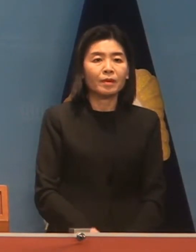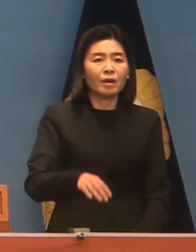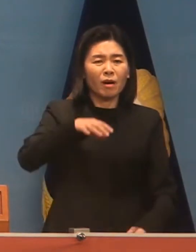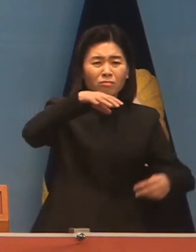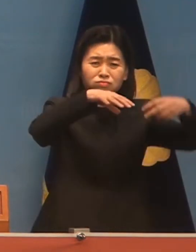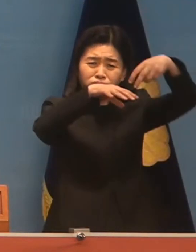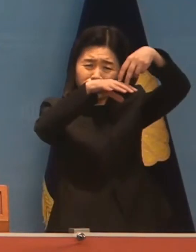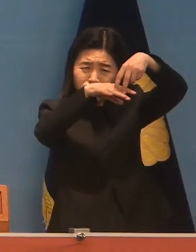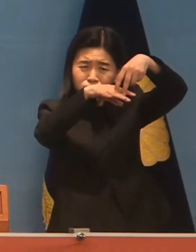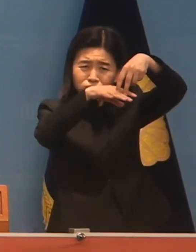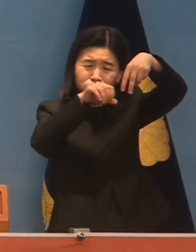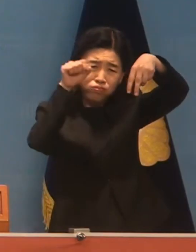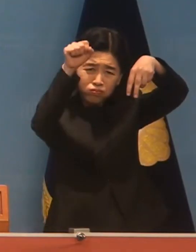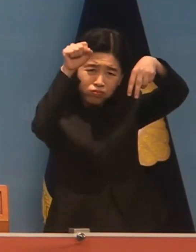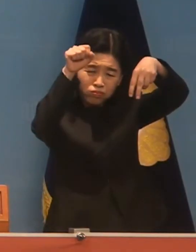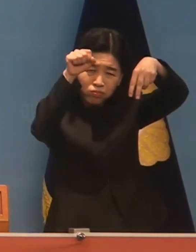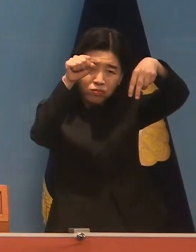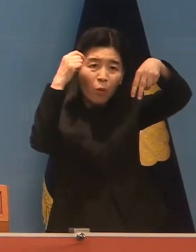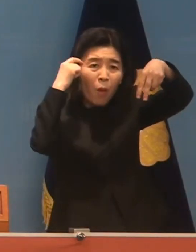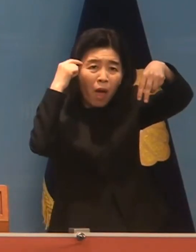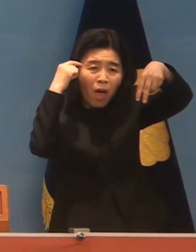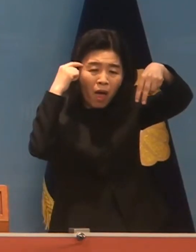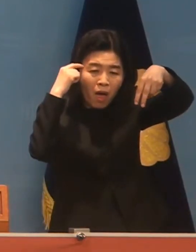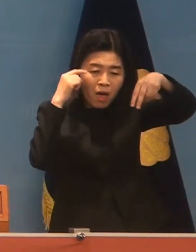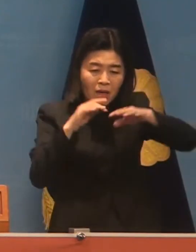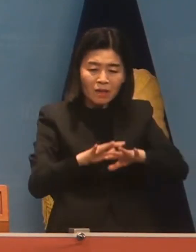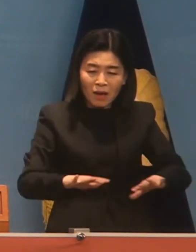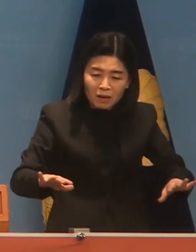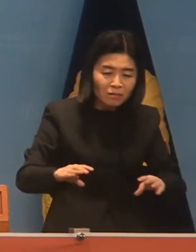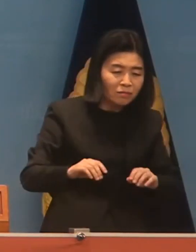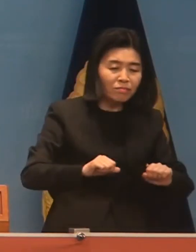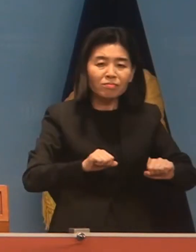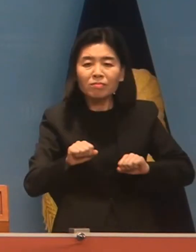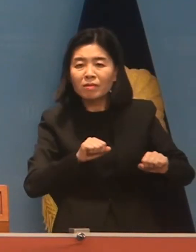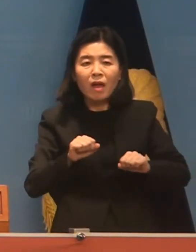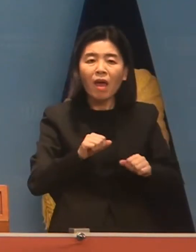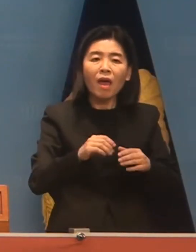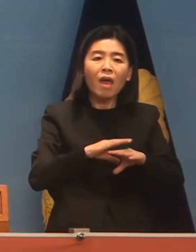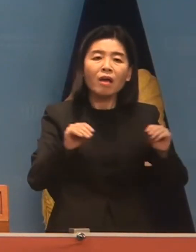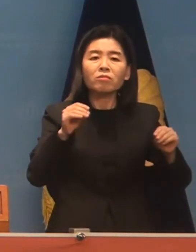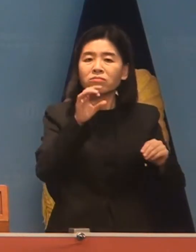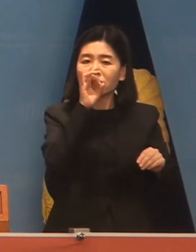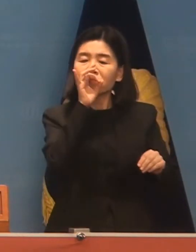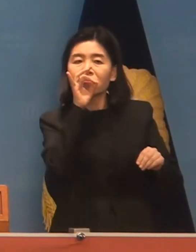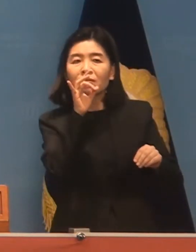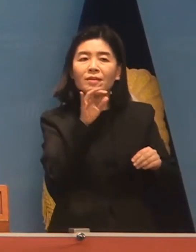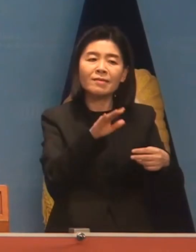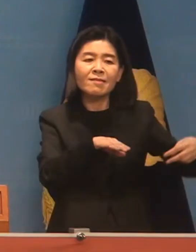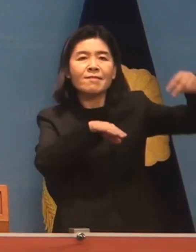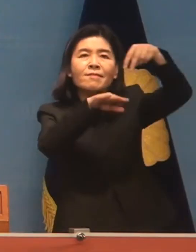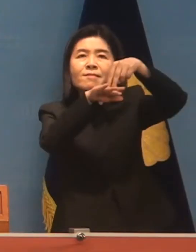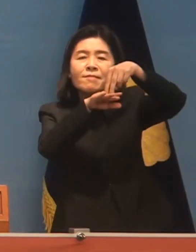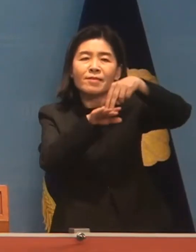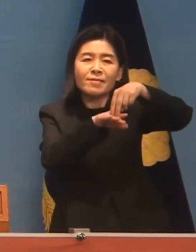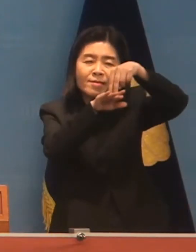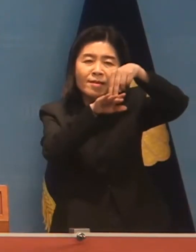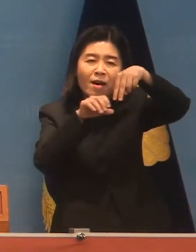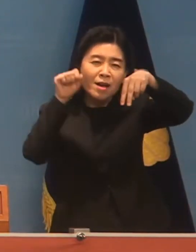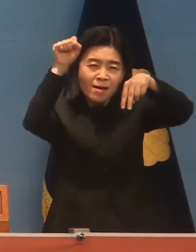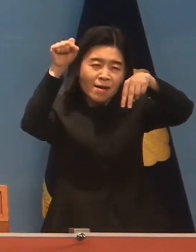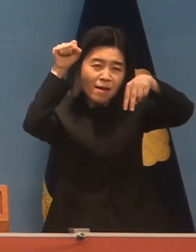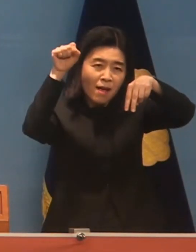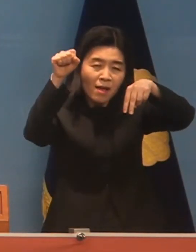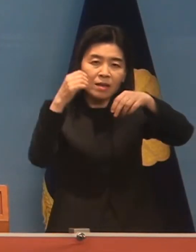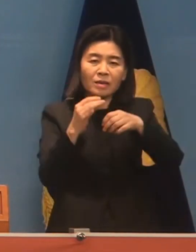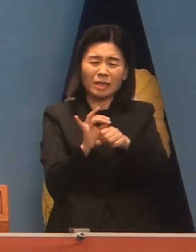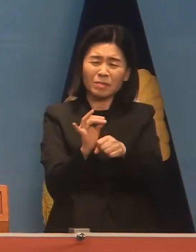고공농성, 땅에서 더 이상 방법을 찾지 못한 노동자들이 하늘 가까운 더 높은 곳에 올라 부당함을 호소하는 100여 년